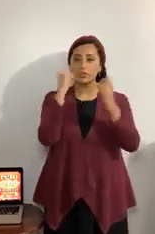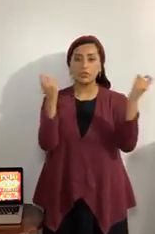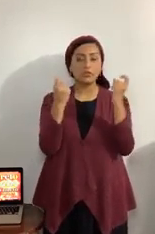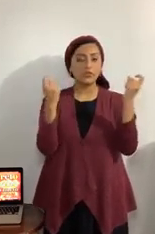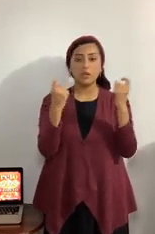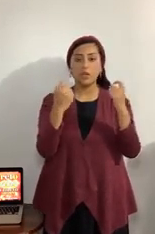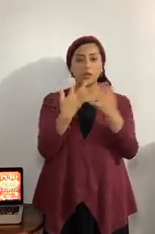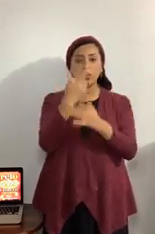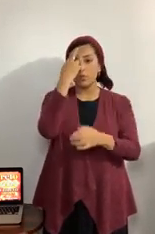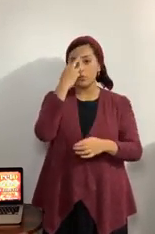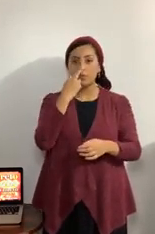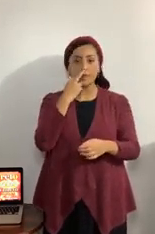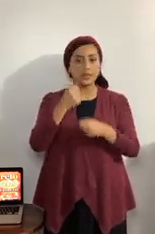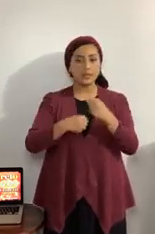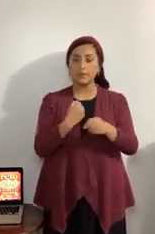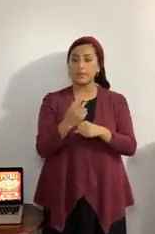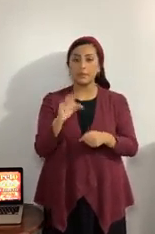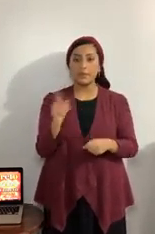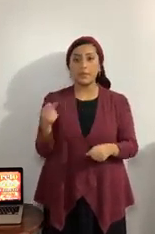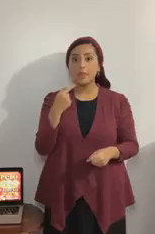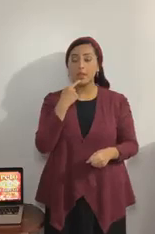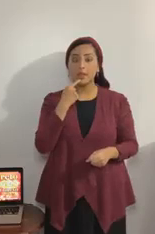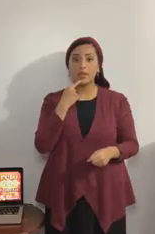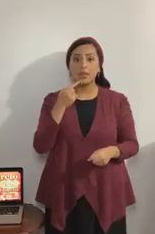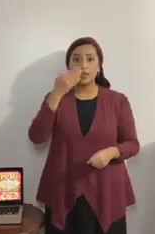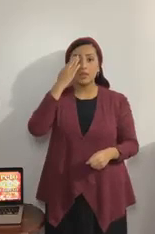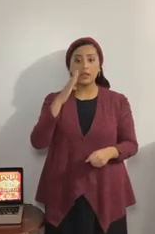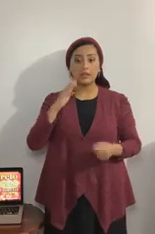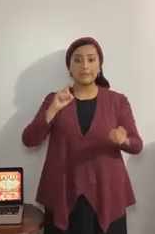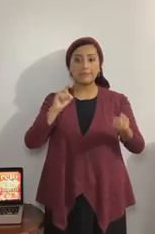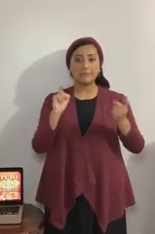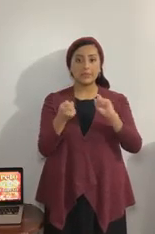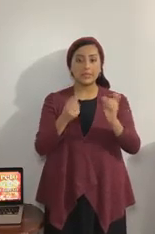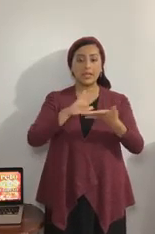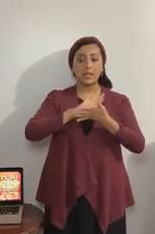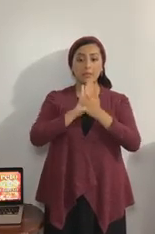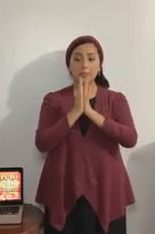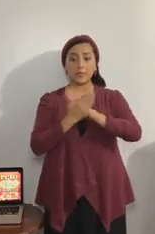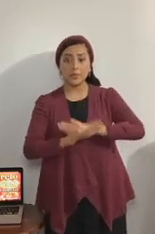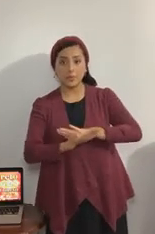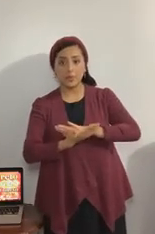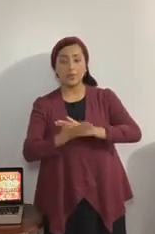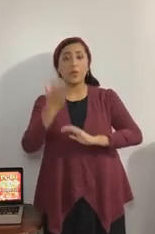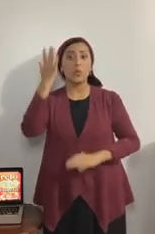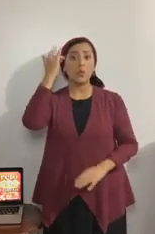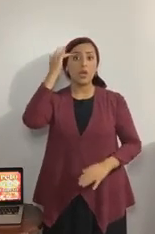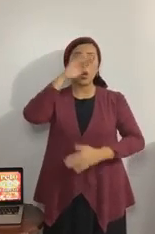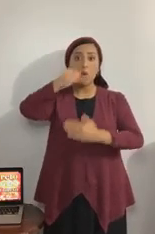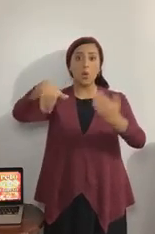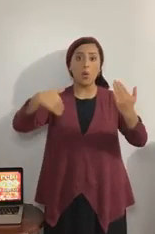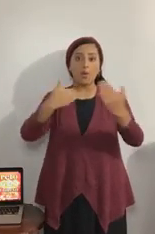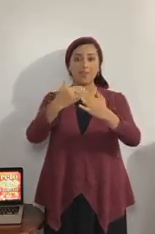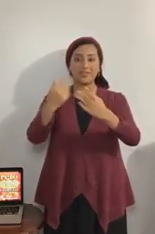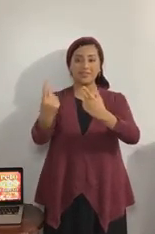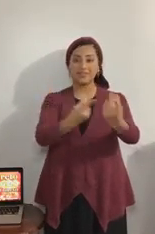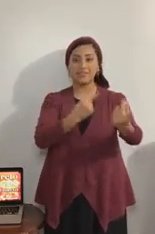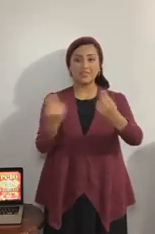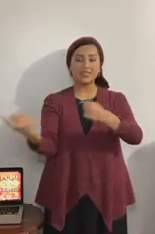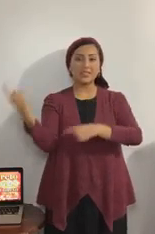Según los romanos, la tradición romana es el Dios de los cambios y de las transiciones. Por eso todo aquel ritual del diablo, de las